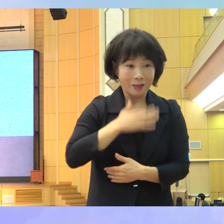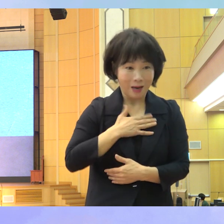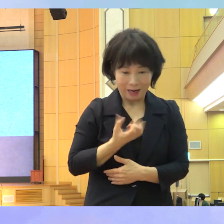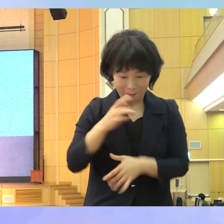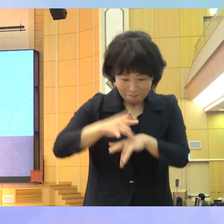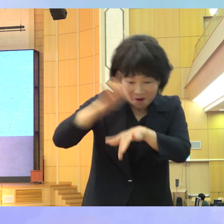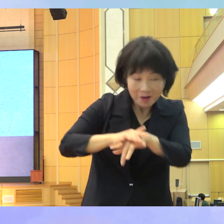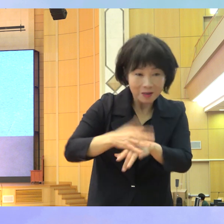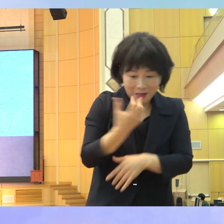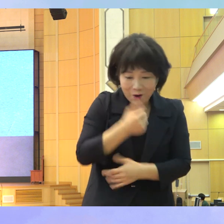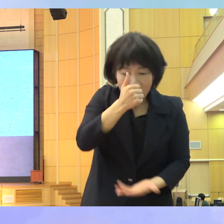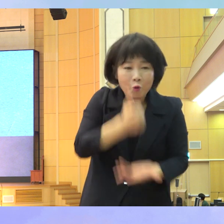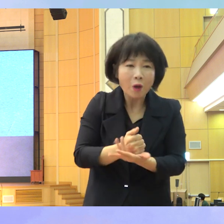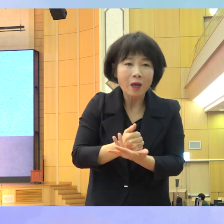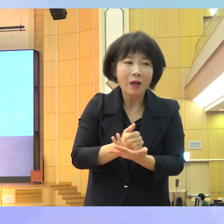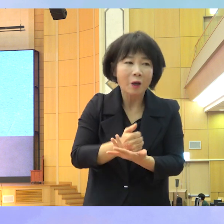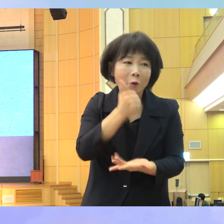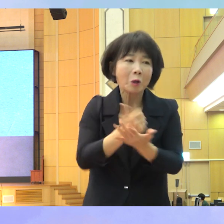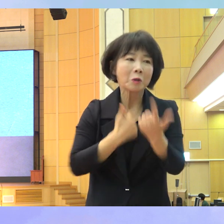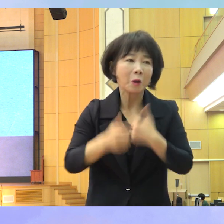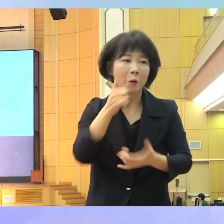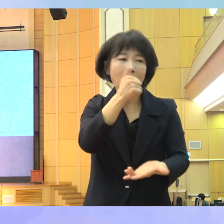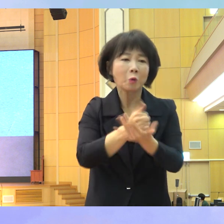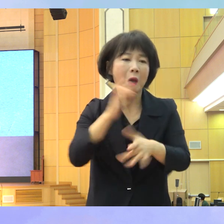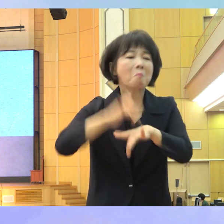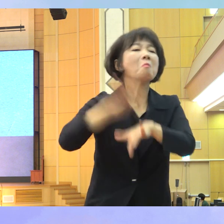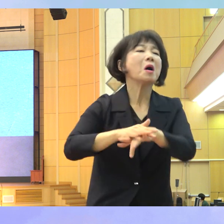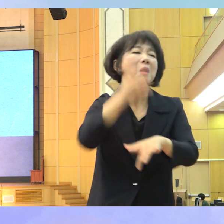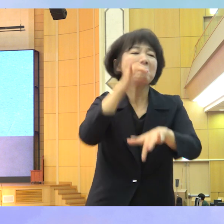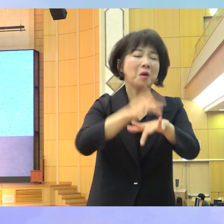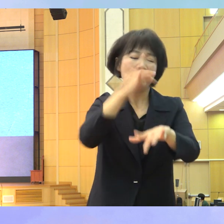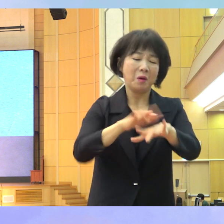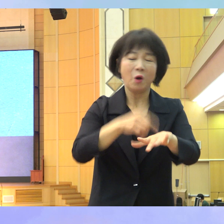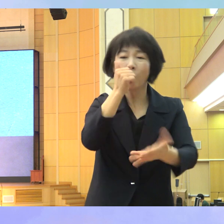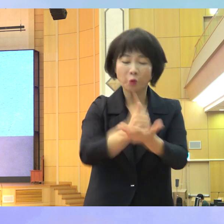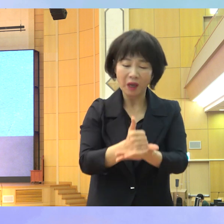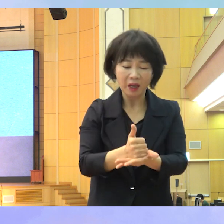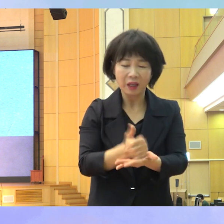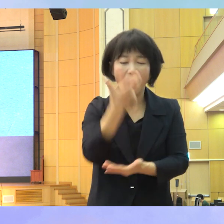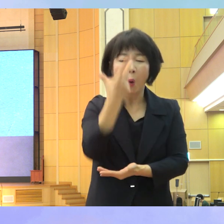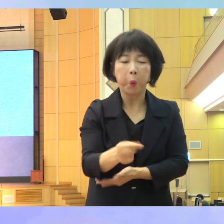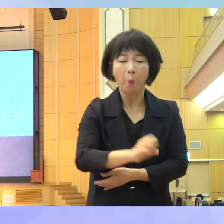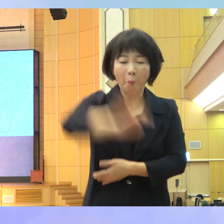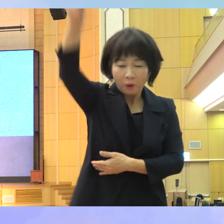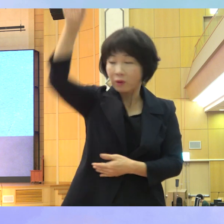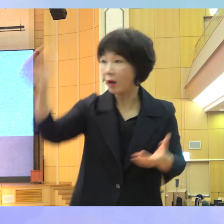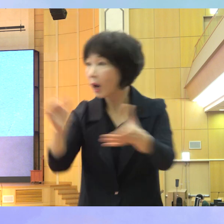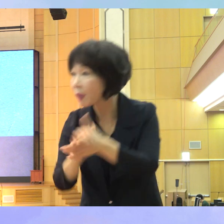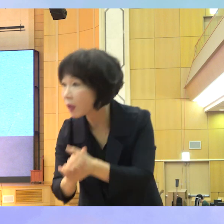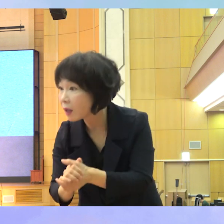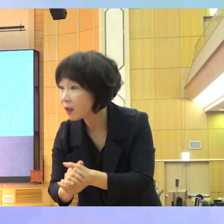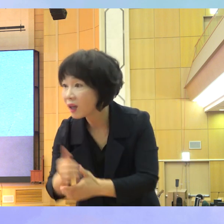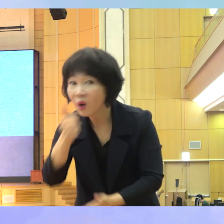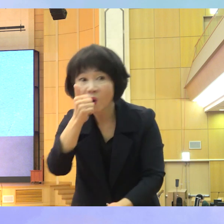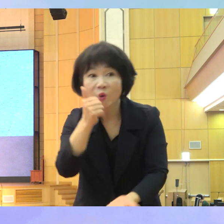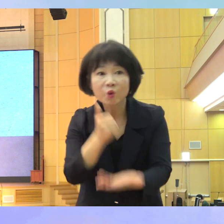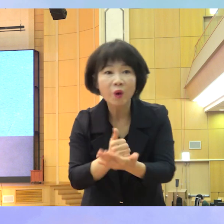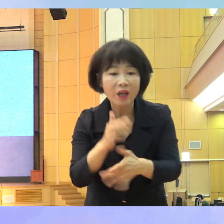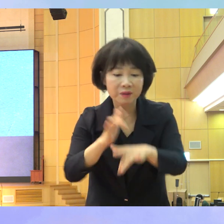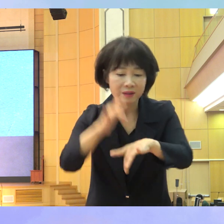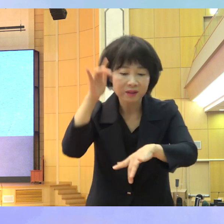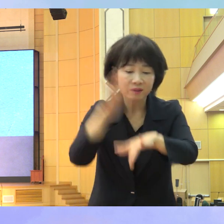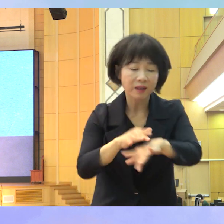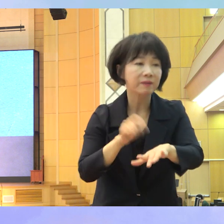습성, 죄의 습성을 배설물로 여겨버리고 나한테 해를 준다고 여겨버리고